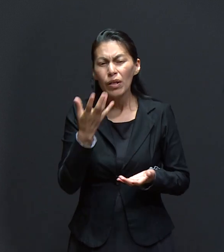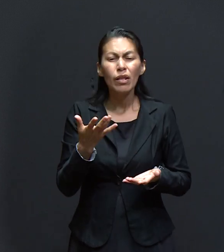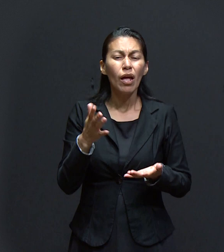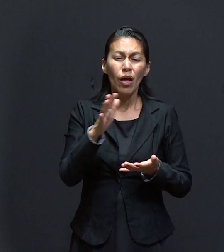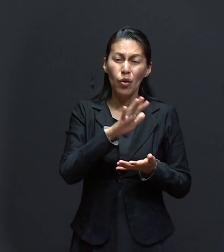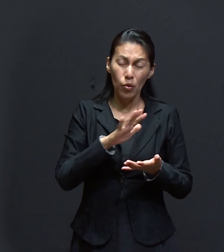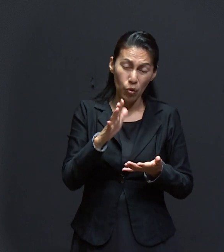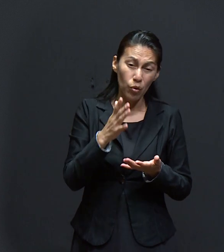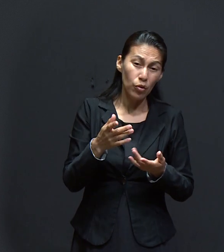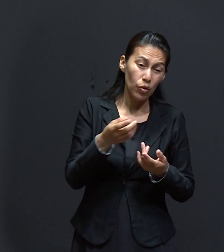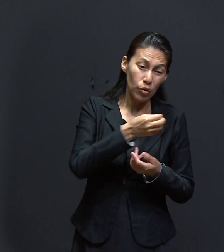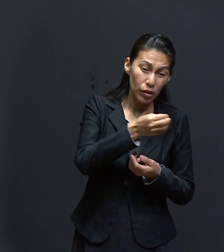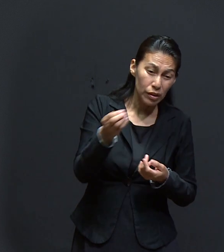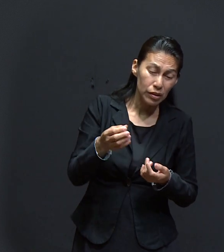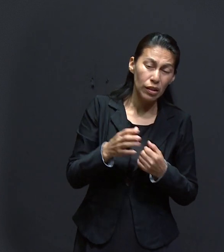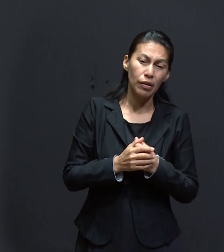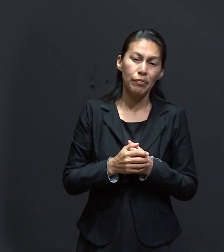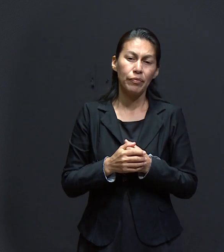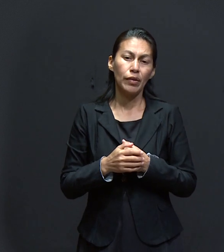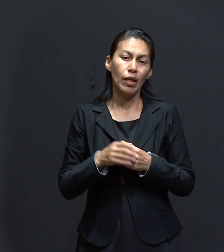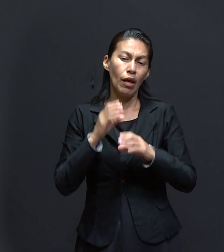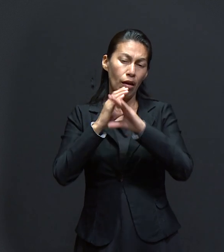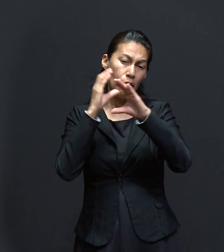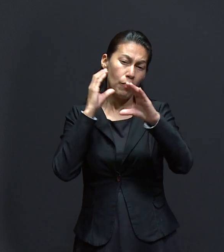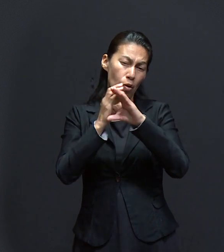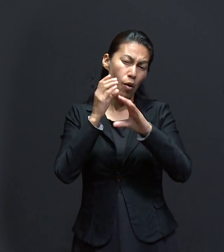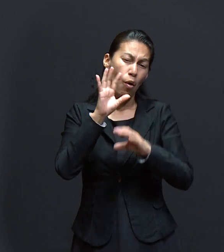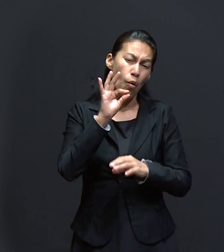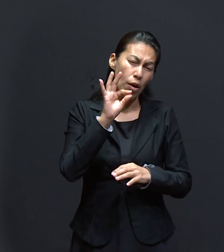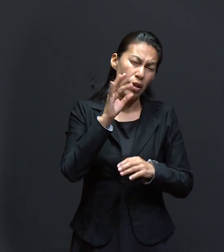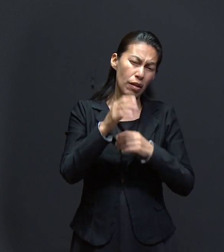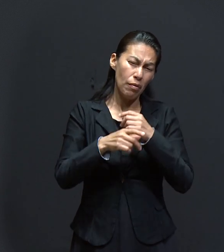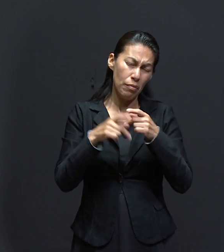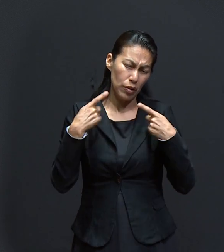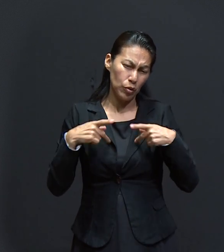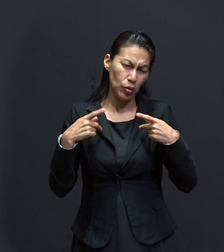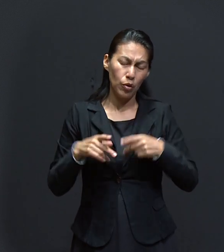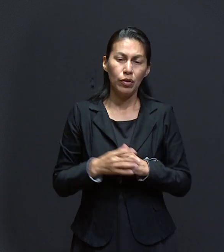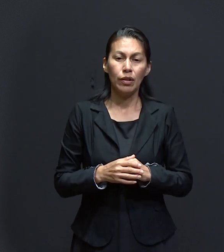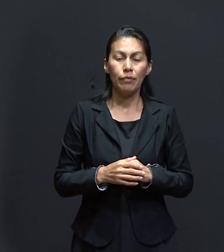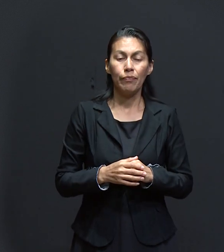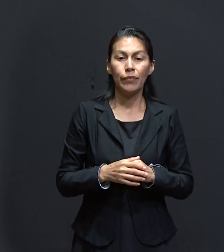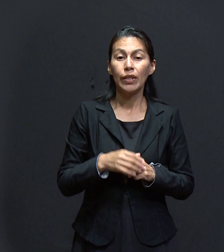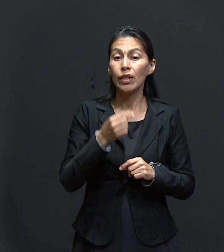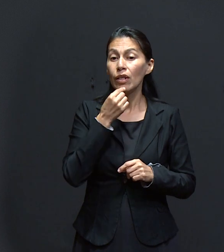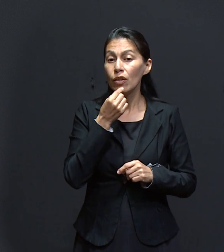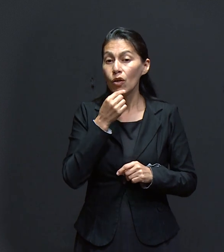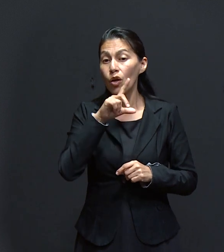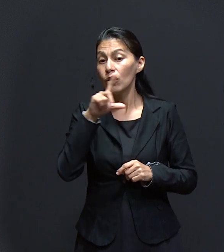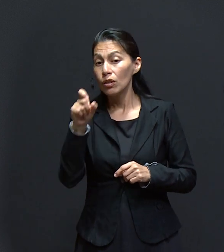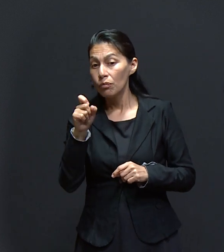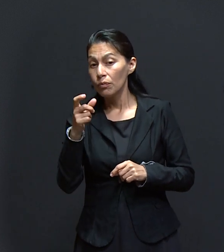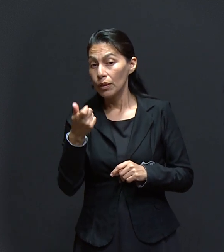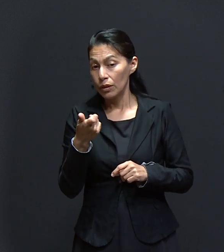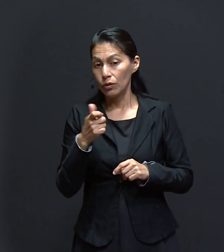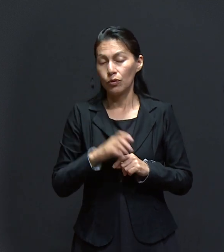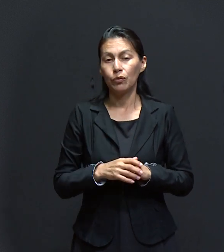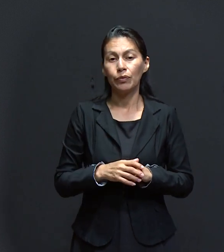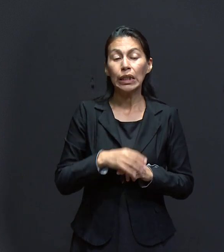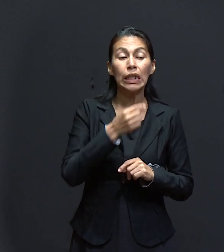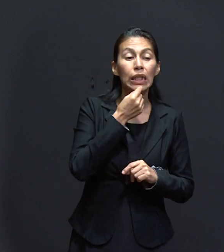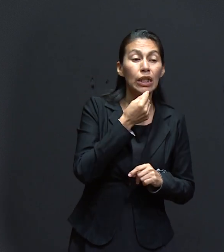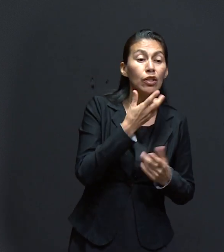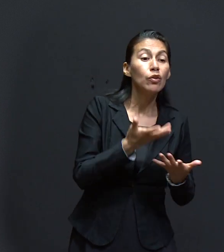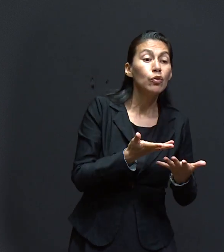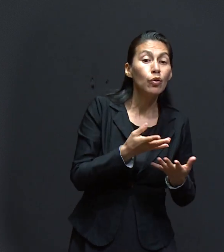hospedaje luego alimentos y bueno mira ese autobús unas 40 personas entonces una parada mínimo 100 pesos